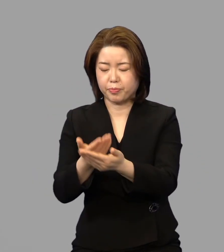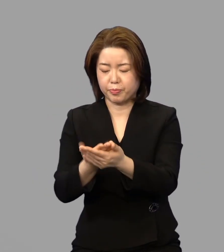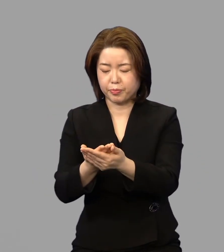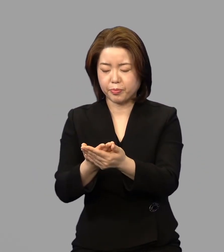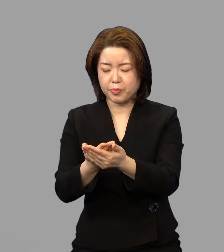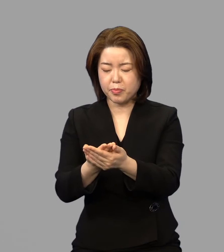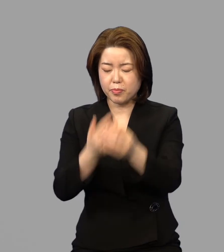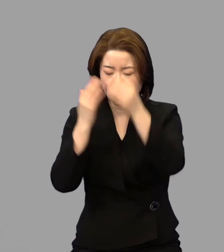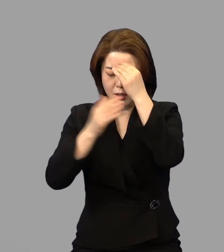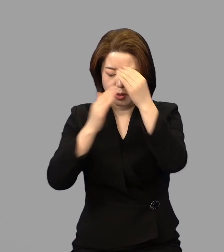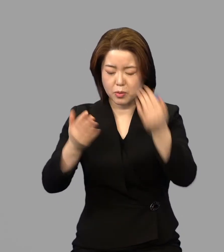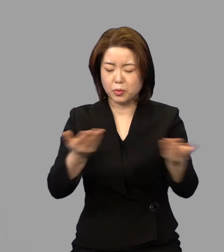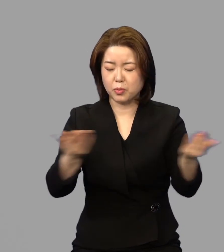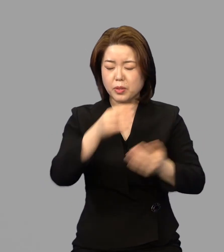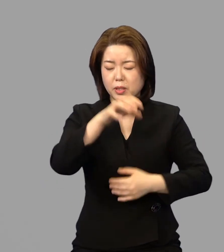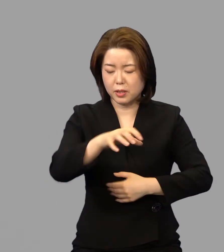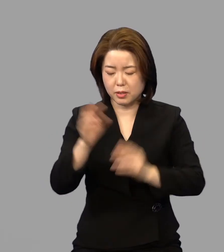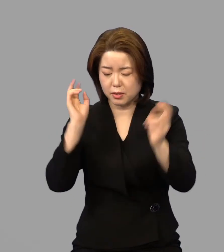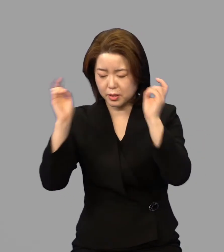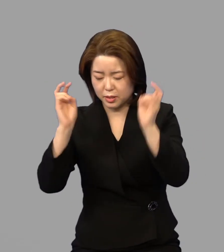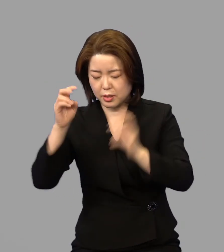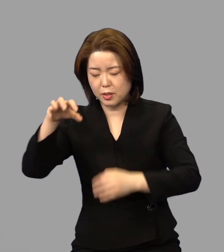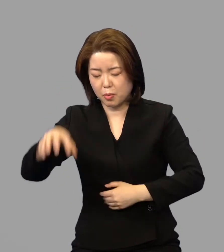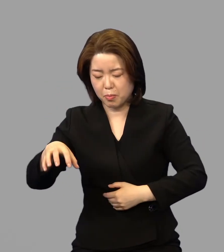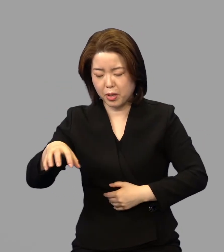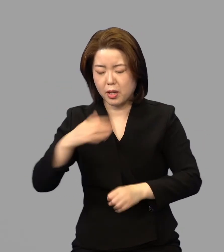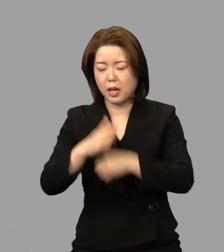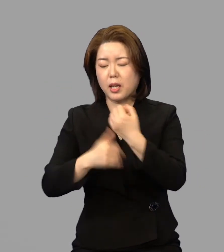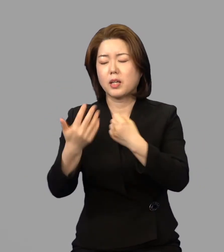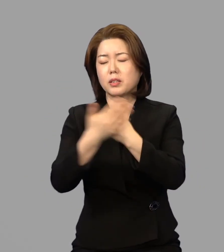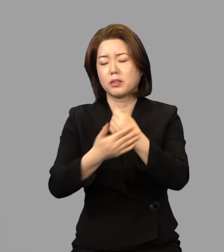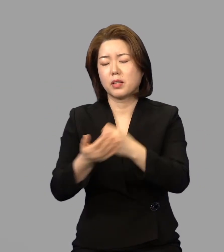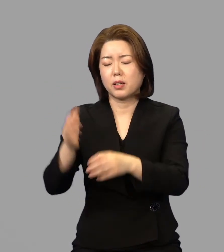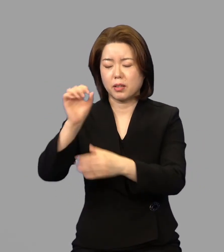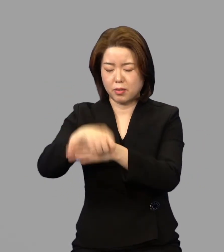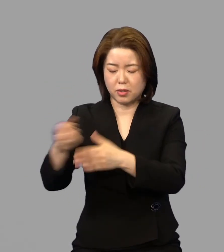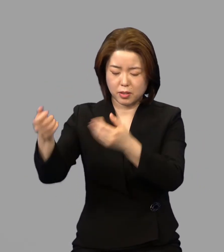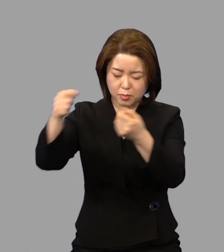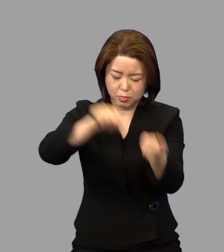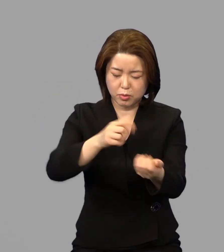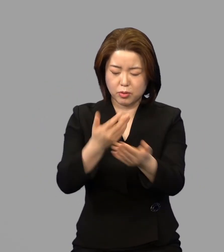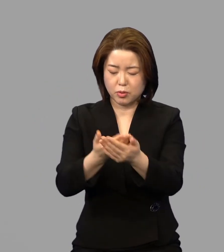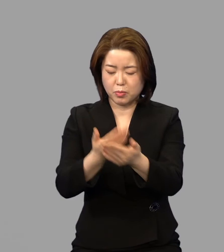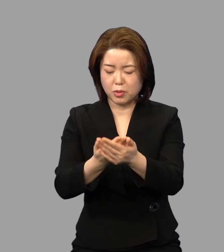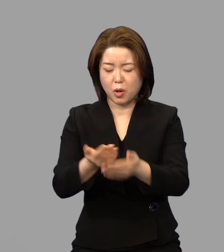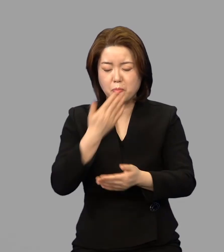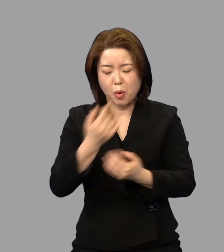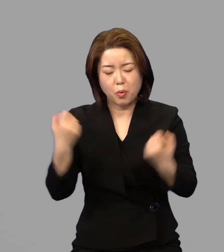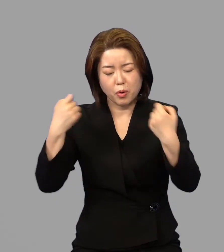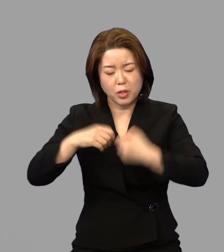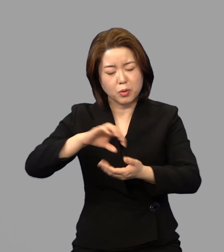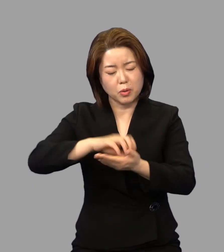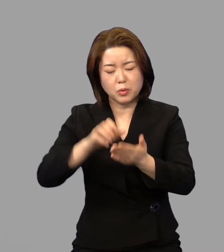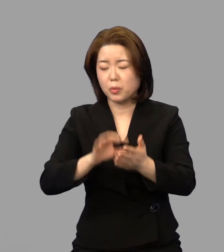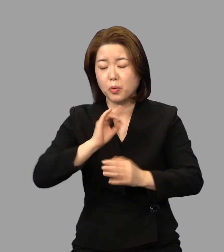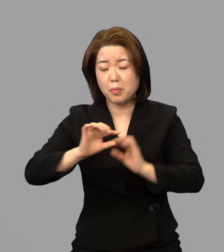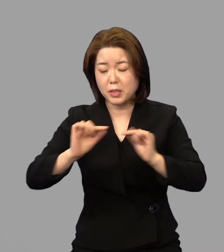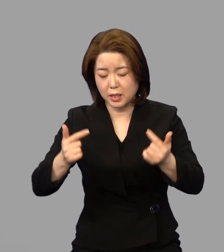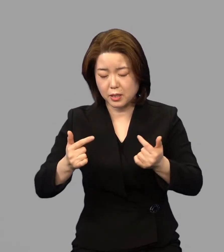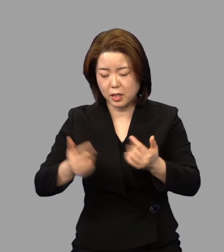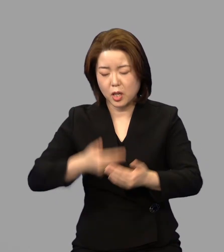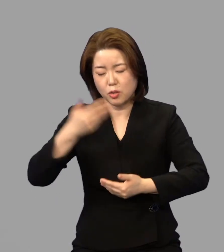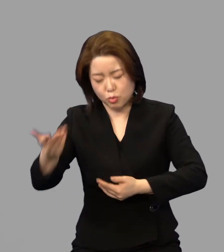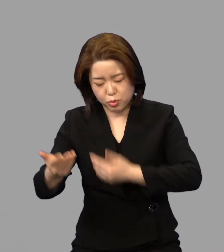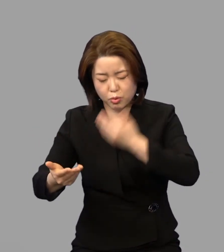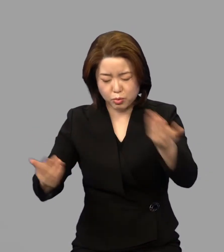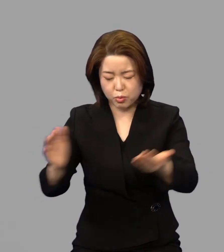성도들의 일터와 기업에 하나님 은혜를 주소서. 먹고 입고 살 정도가 아니고 주고 또